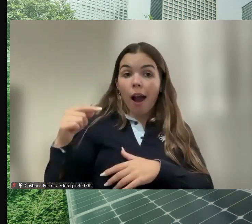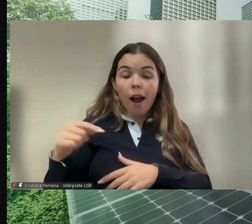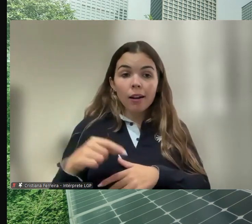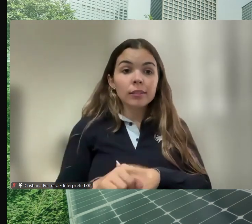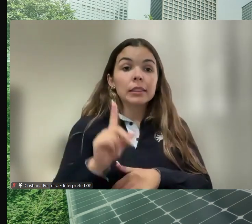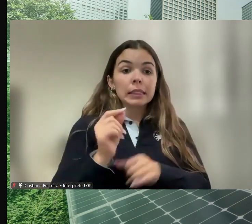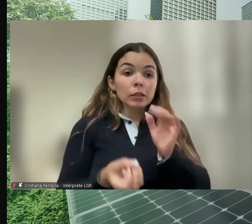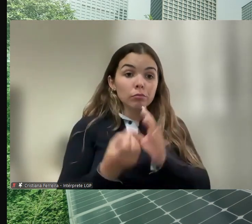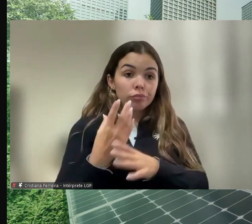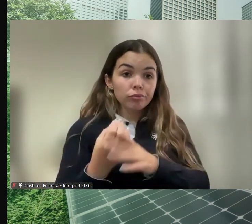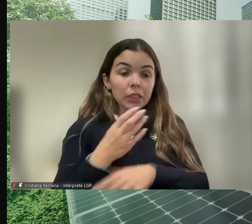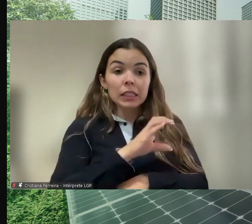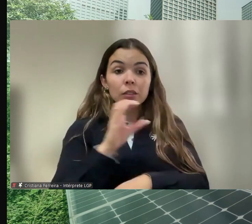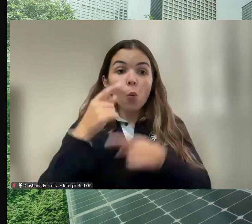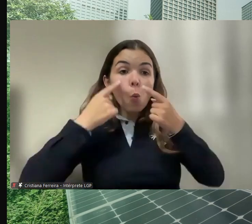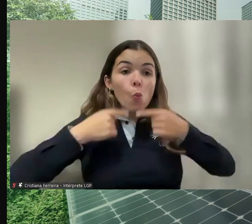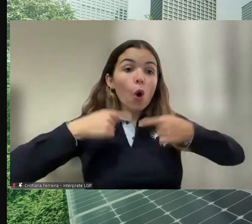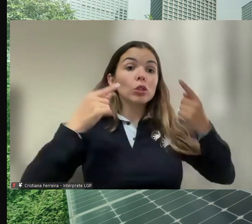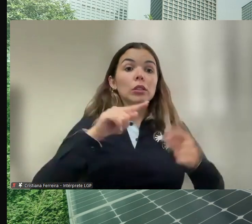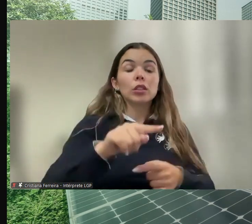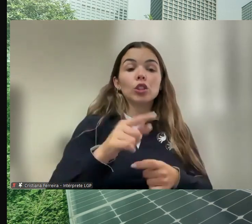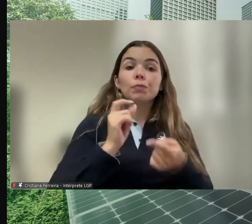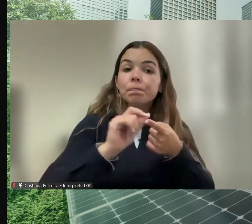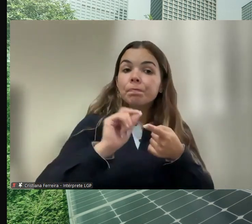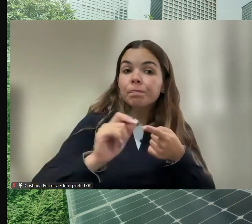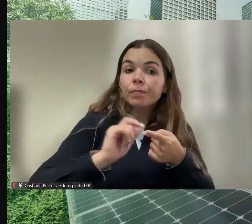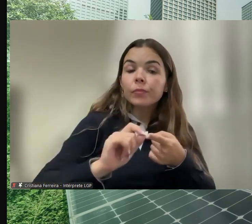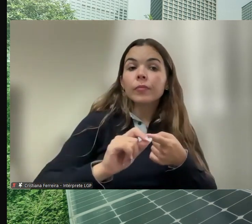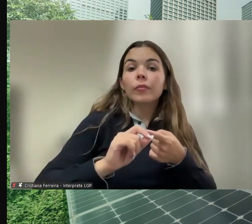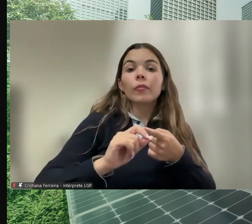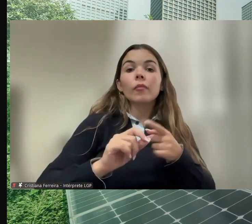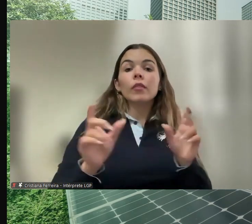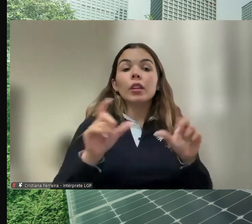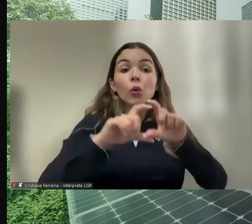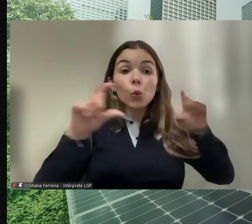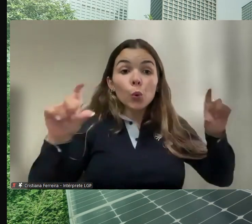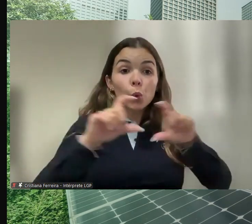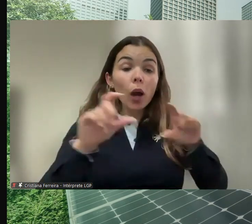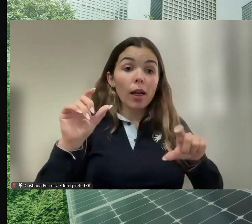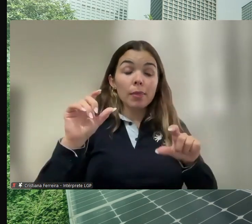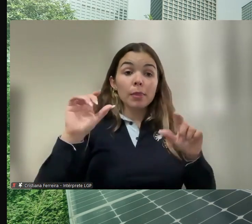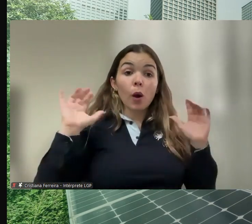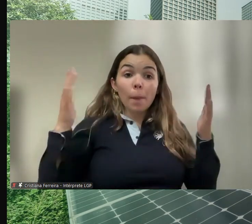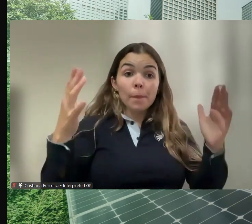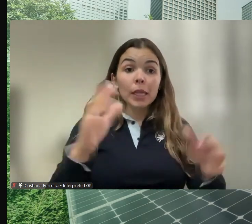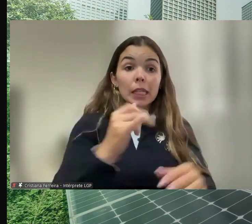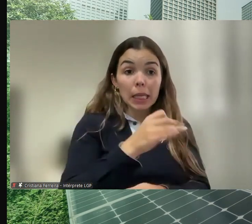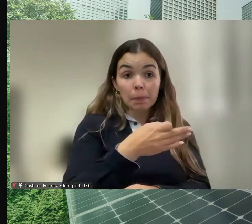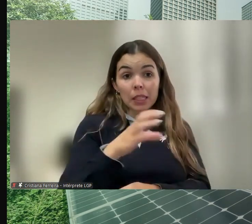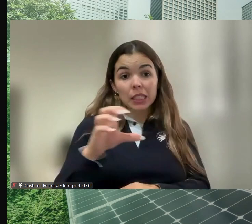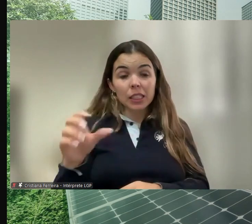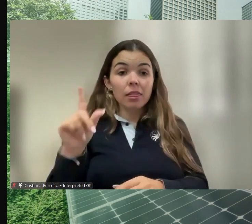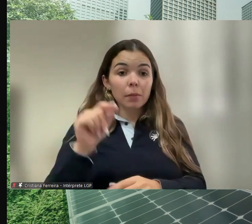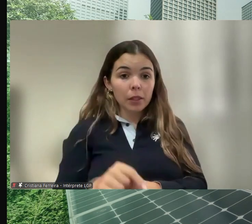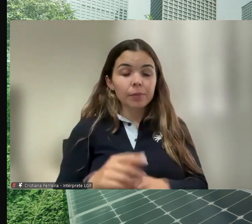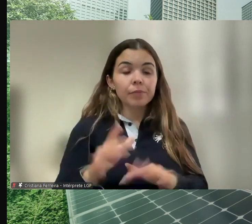produção científica que demonstram isto, nomeadamente a Agência Europeia do Ambiente, os relatórios do IPCC. Portanto, neste contexto,